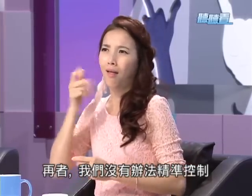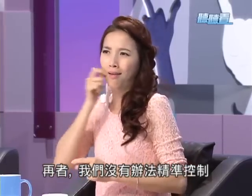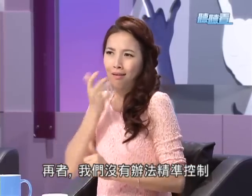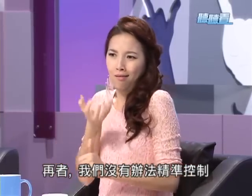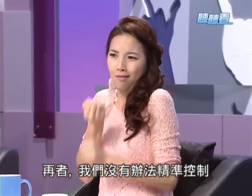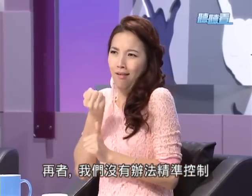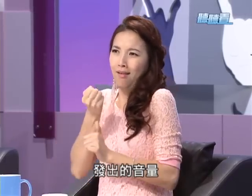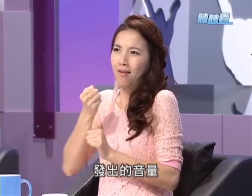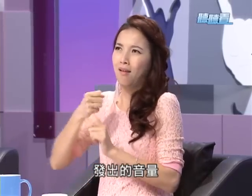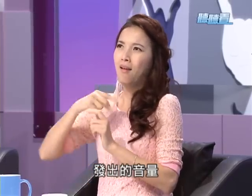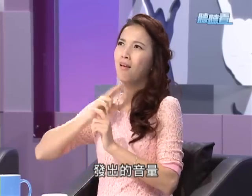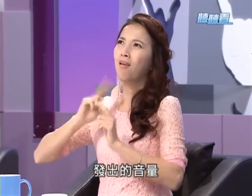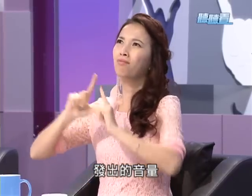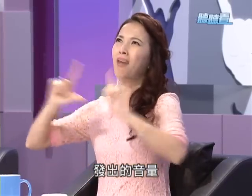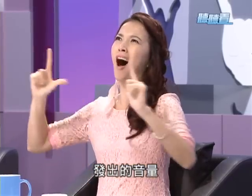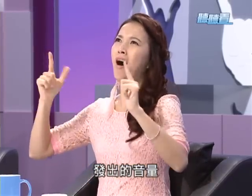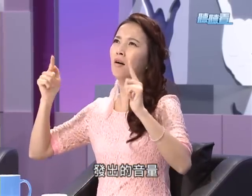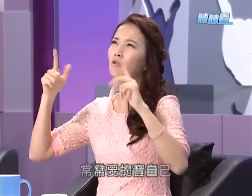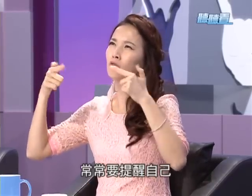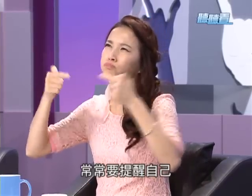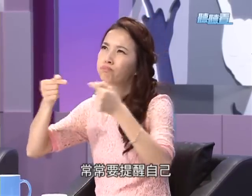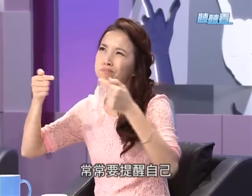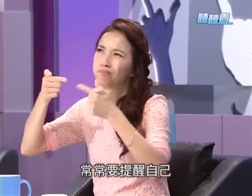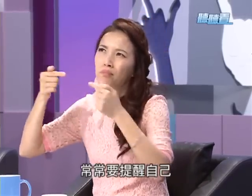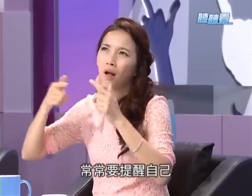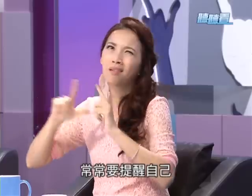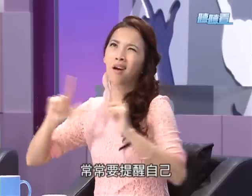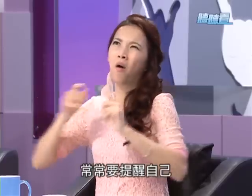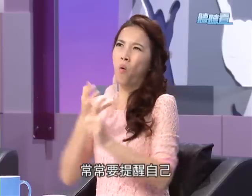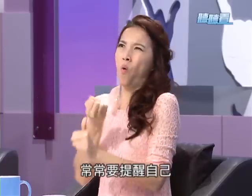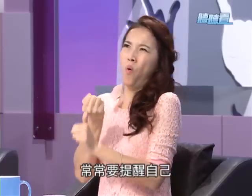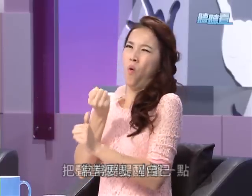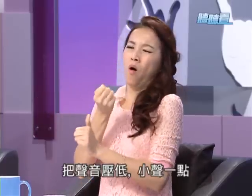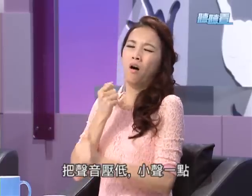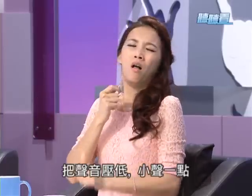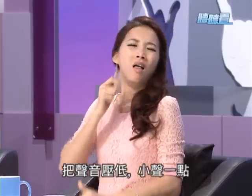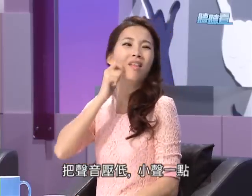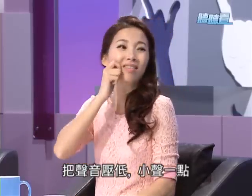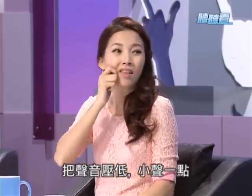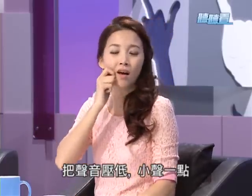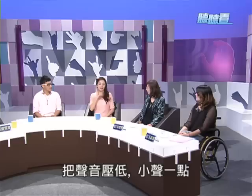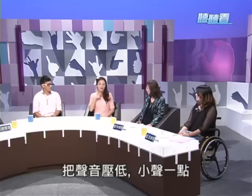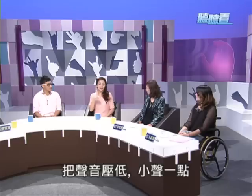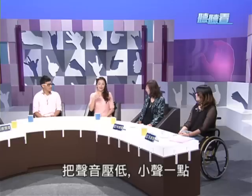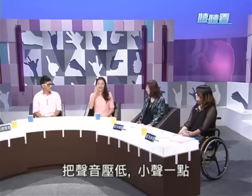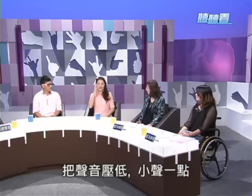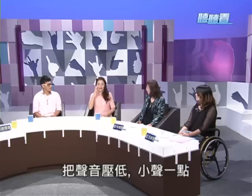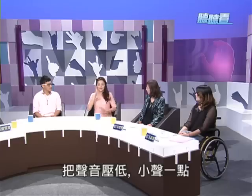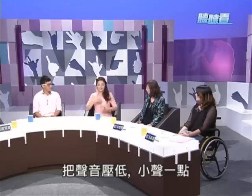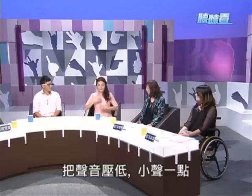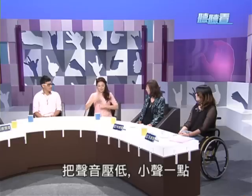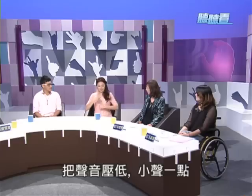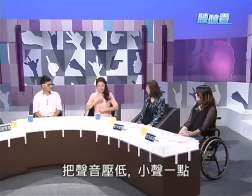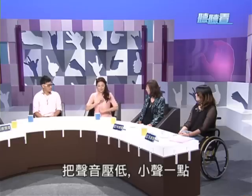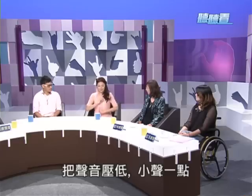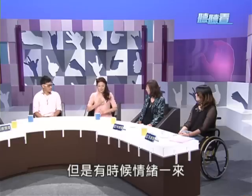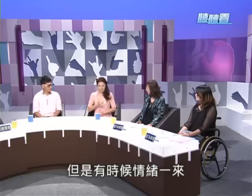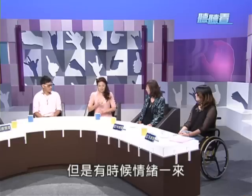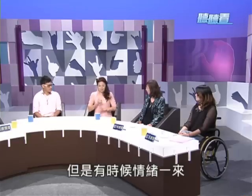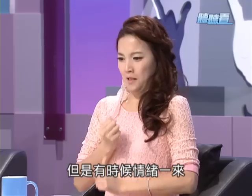准控制发出的音量，常常要提醒自己把声音压低，小声一点。但是啊，有